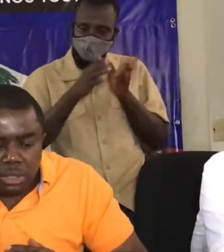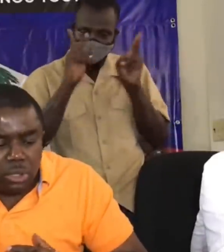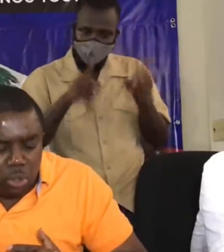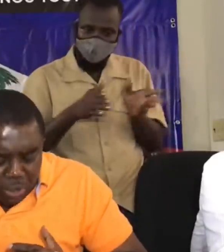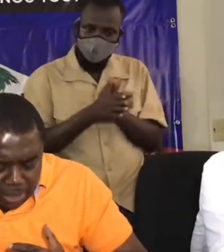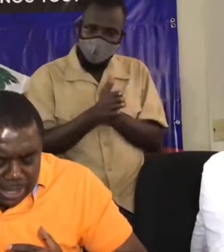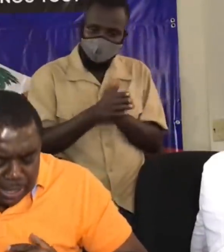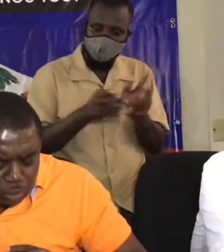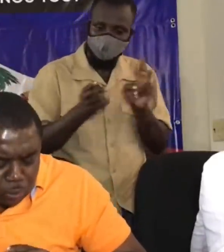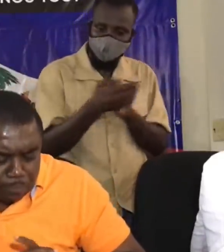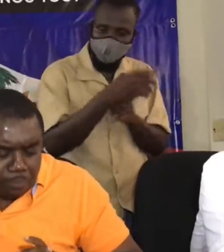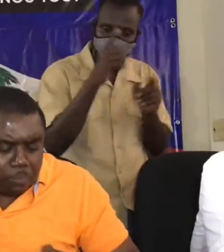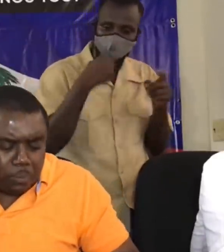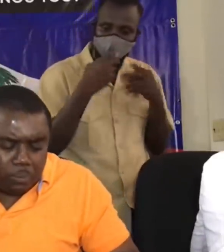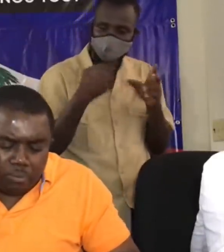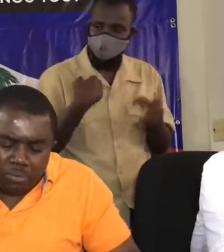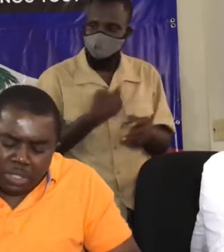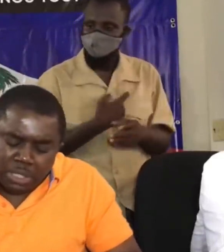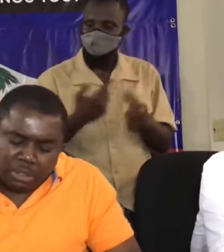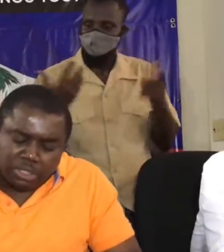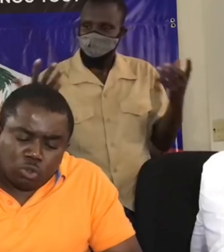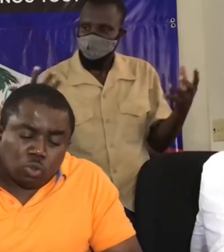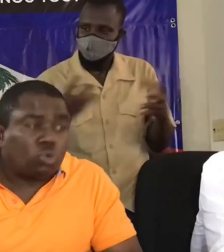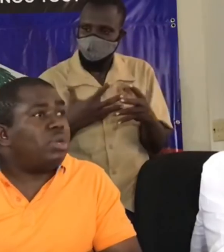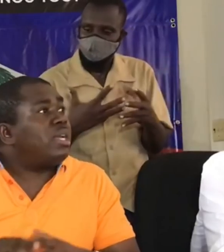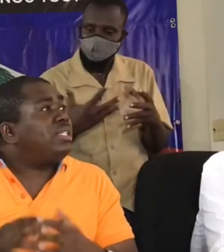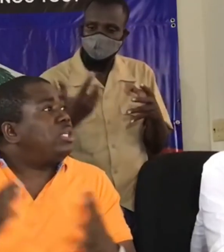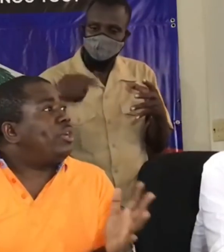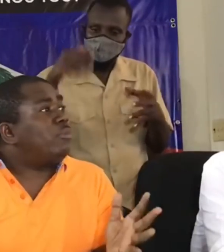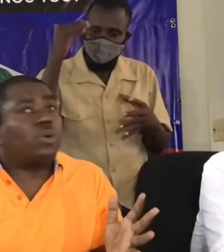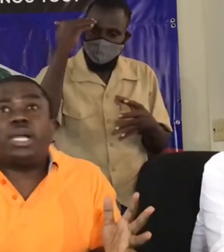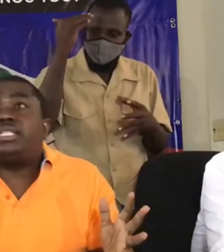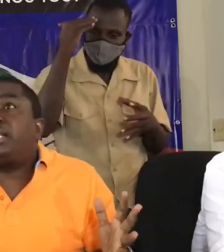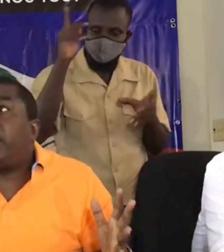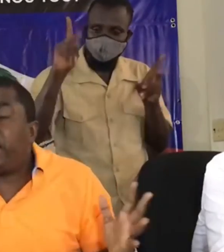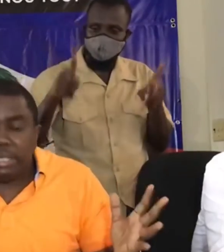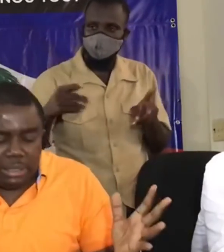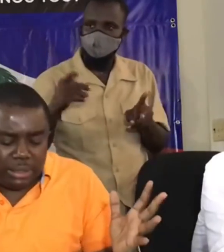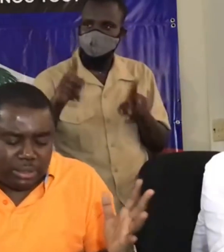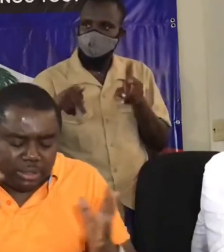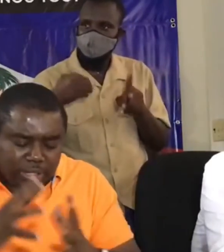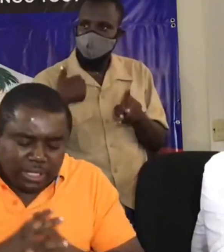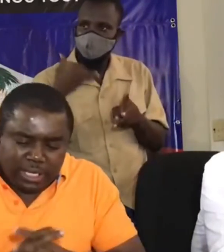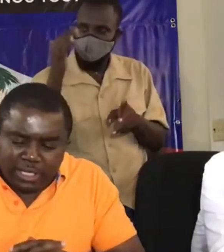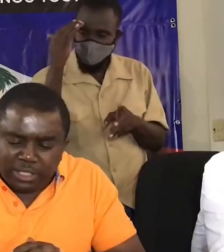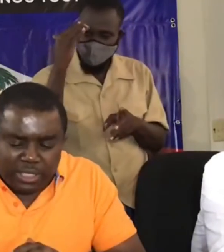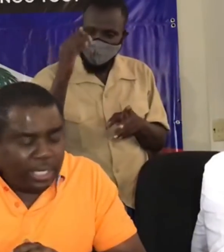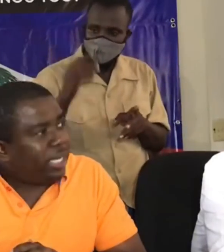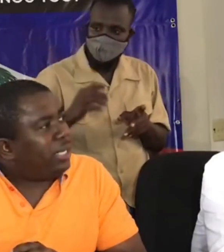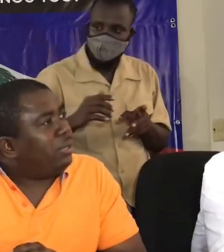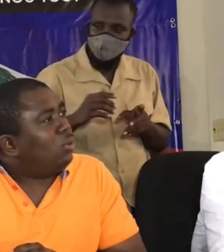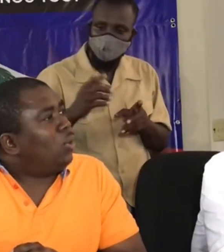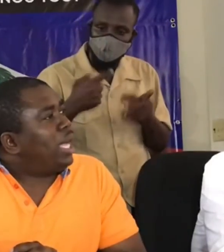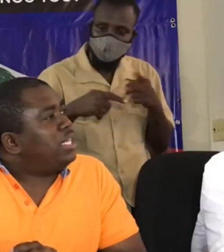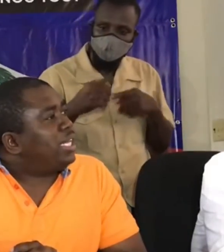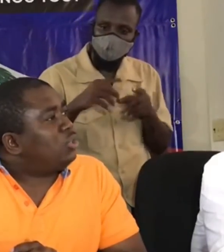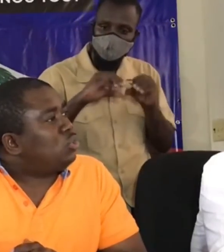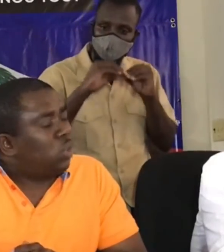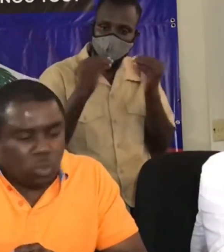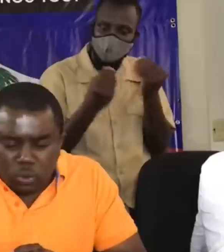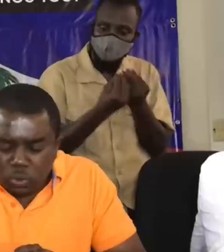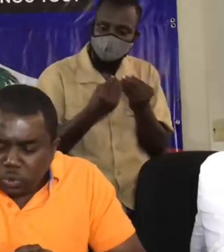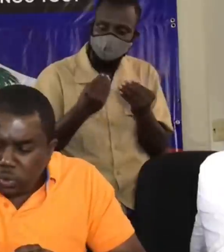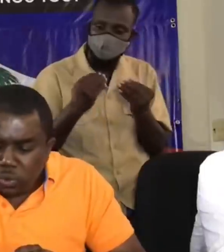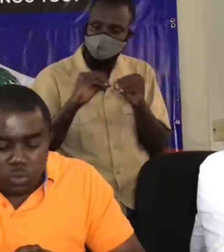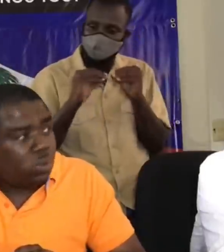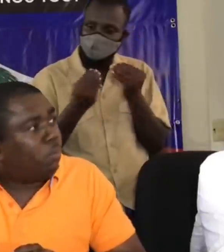territoire national là. C'est comme ça, Bernard Michel lui-même lui pas caché péché, lui a accusé président de yon paquet de